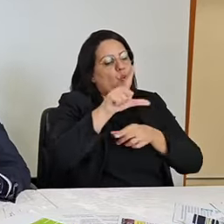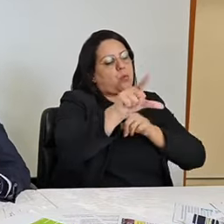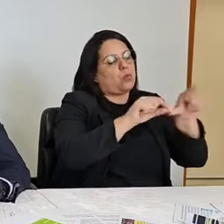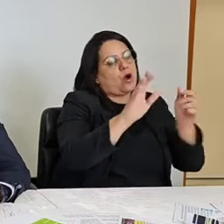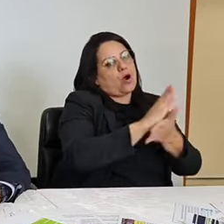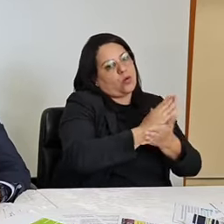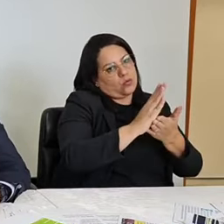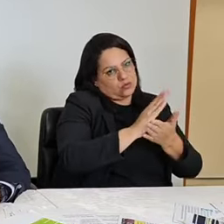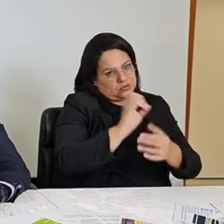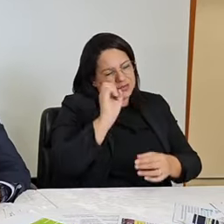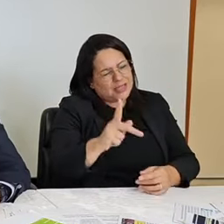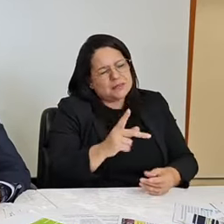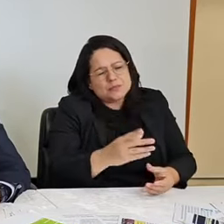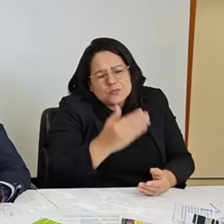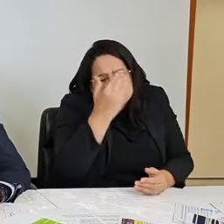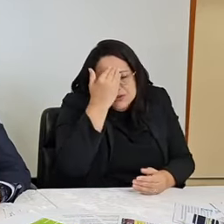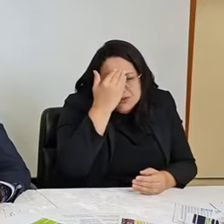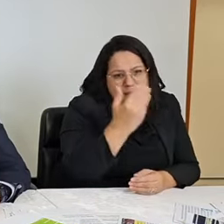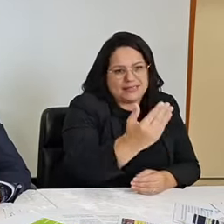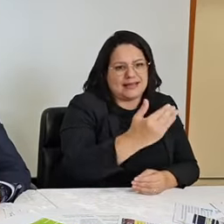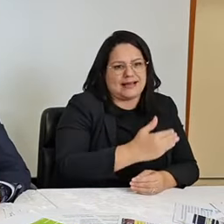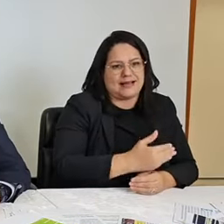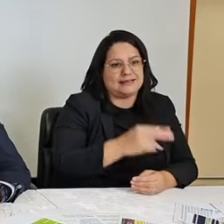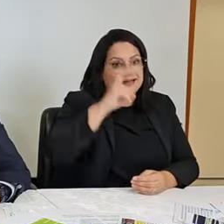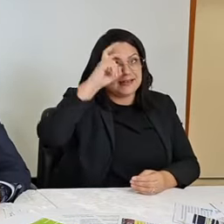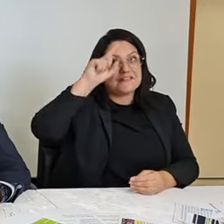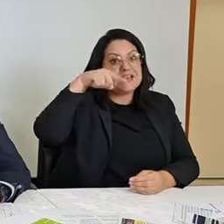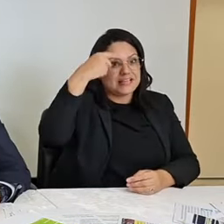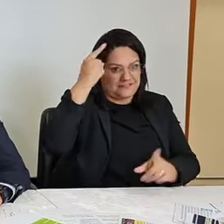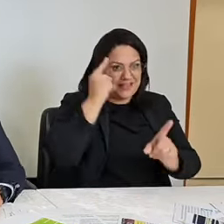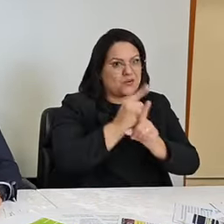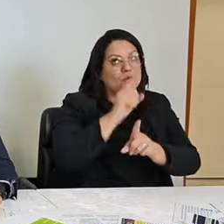no passado. Pessoal, muito obrigado. Até quinta-feira que vem, se Deus quiser.